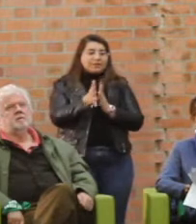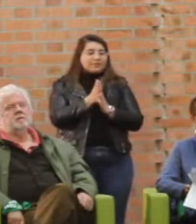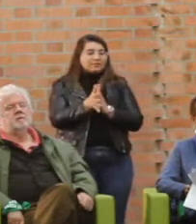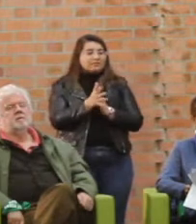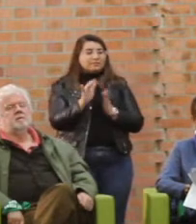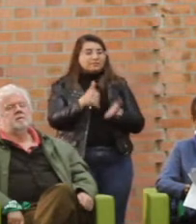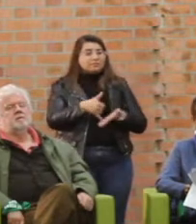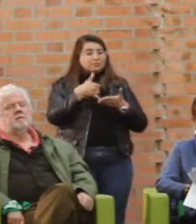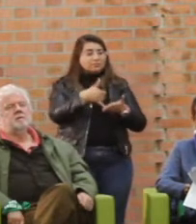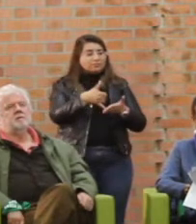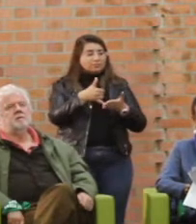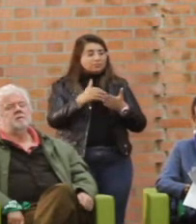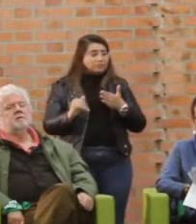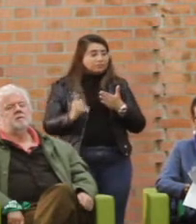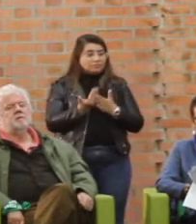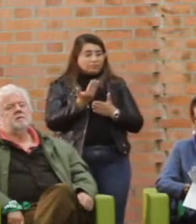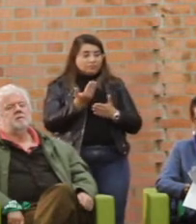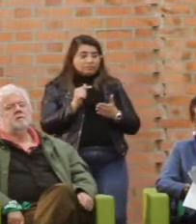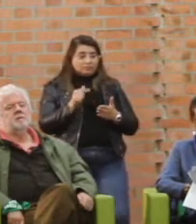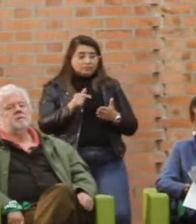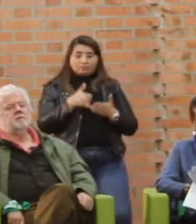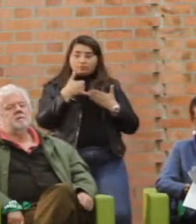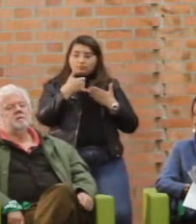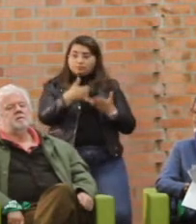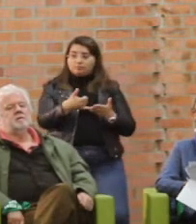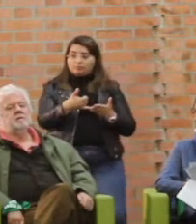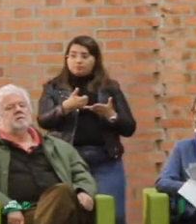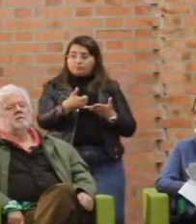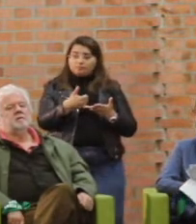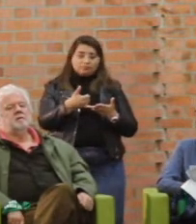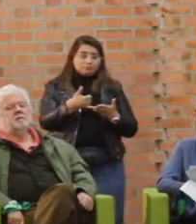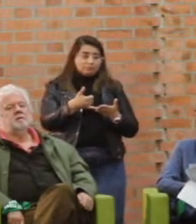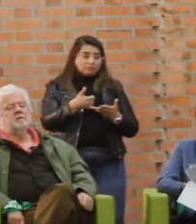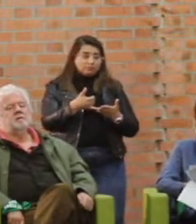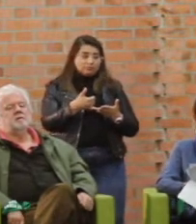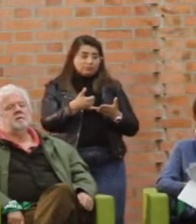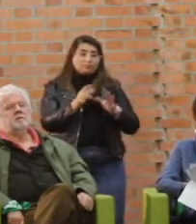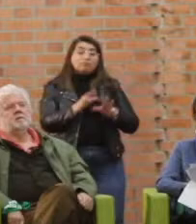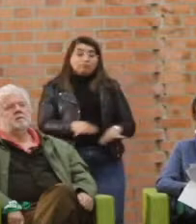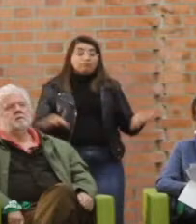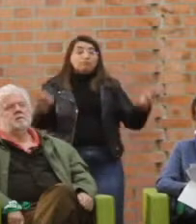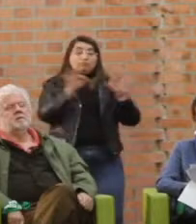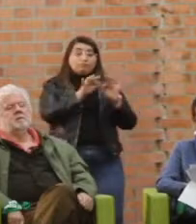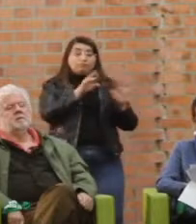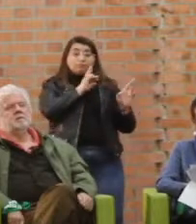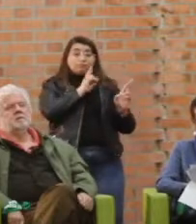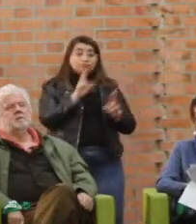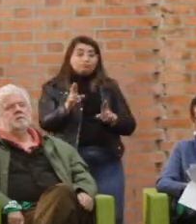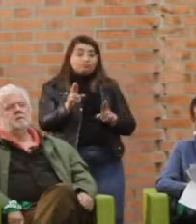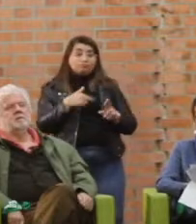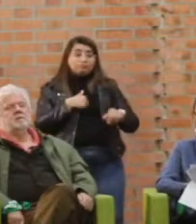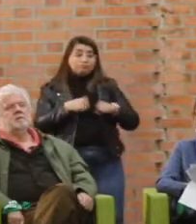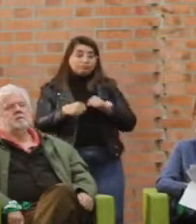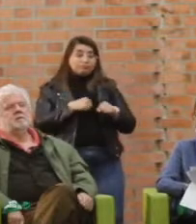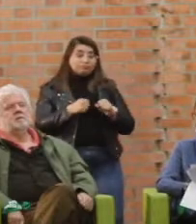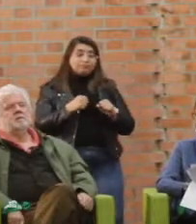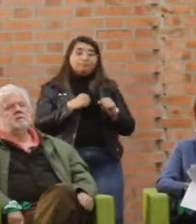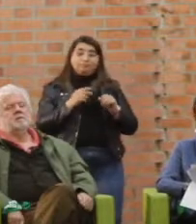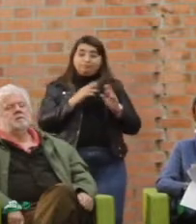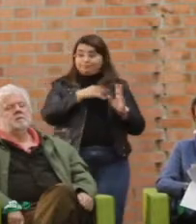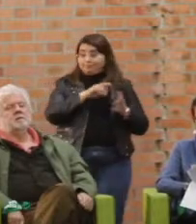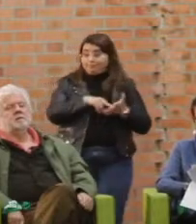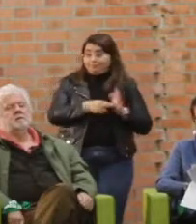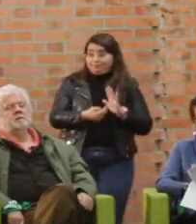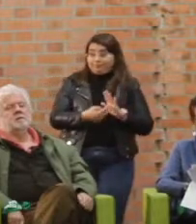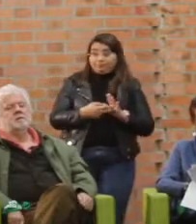Y para cerrar solo quiero llamar la atención sobre la importancia y la originalidad que ustedes subrayaron